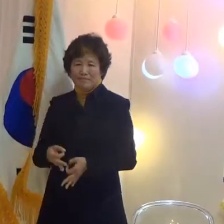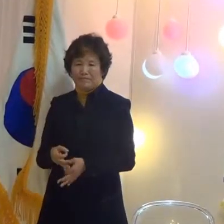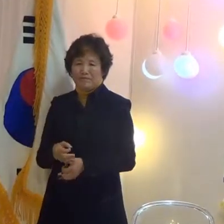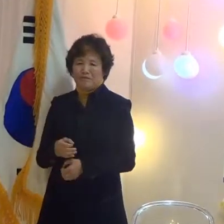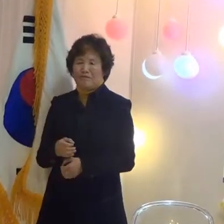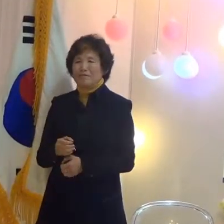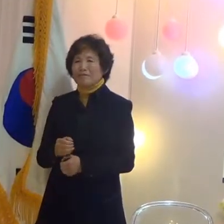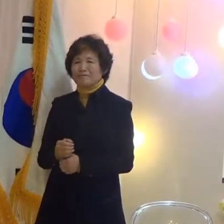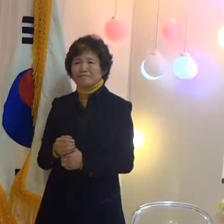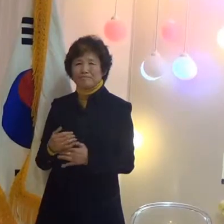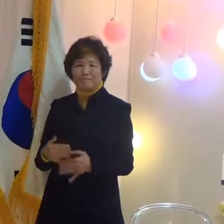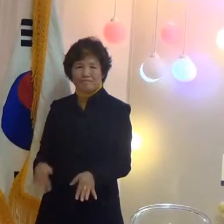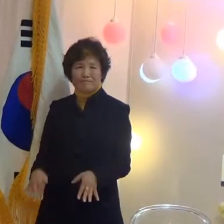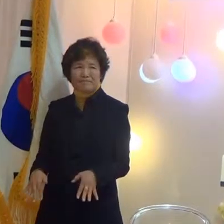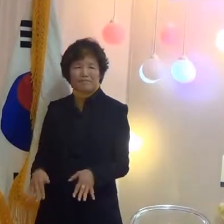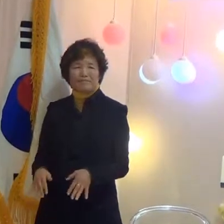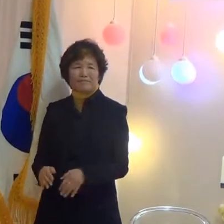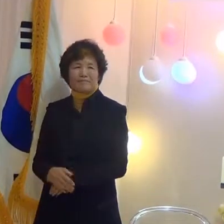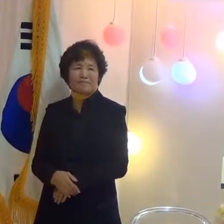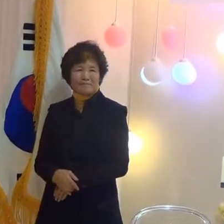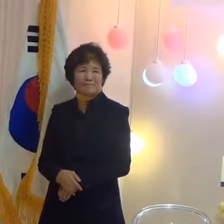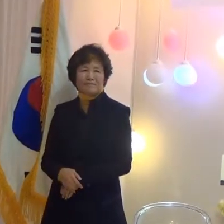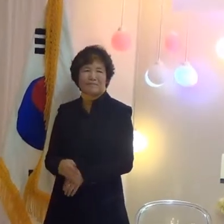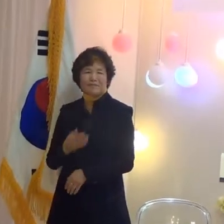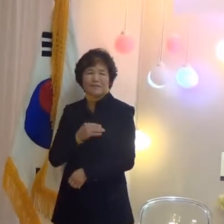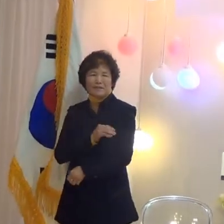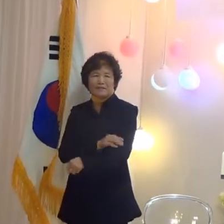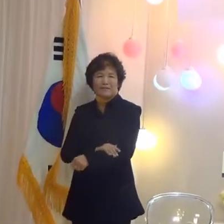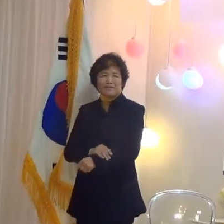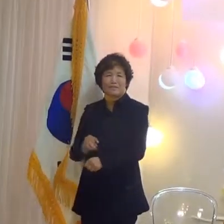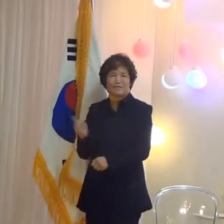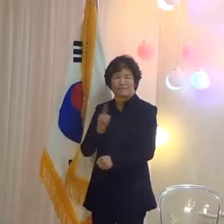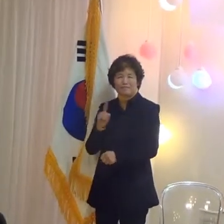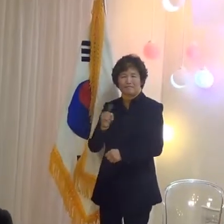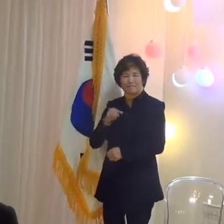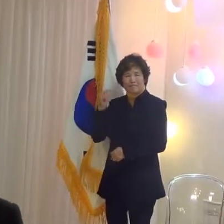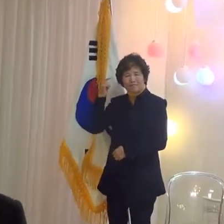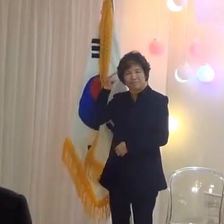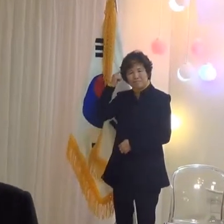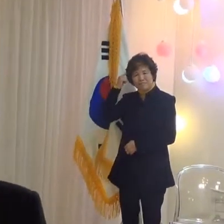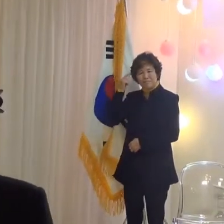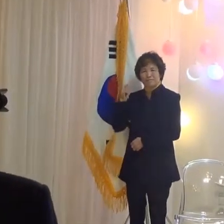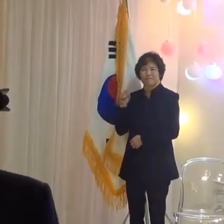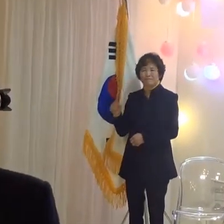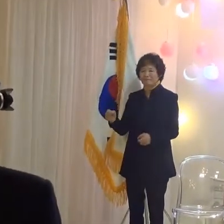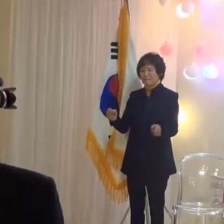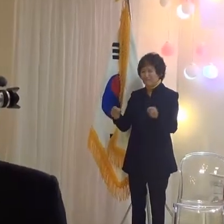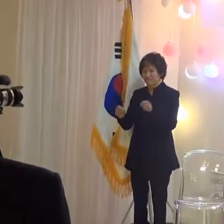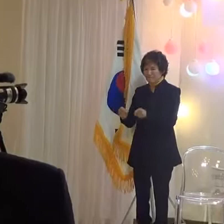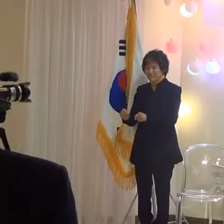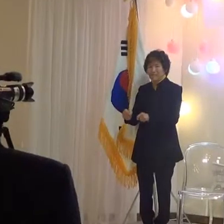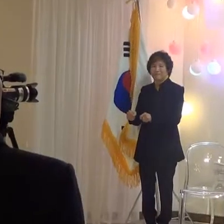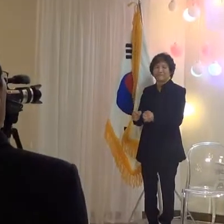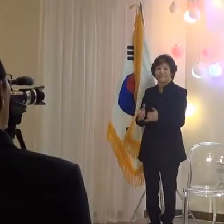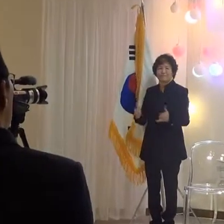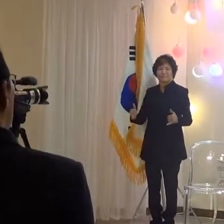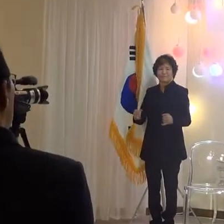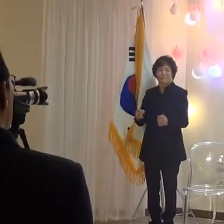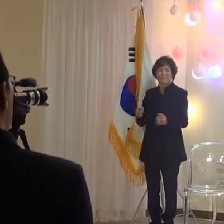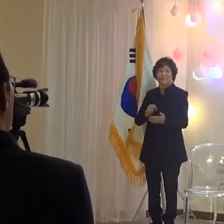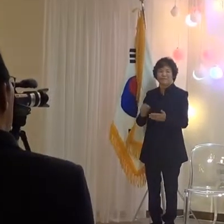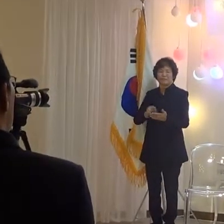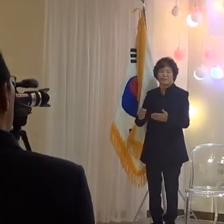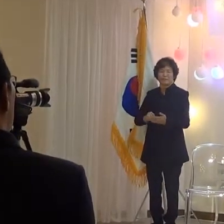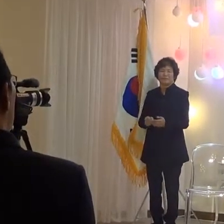초라해 보였습니다. 내가 잘하는 게 뭘까? 그때 옆에 우리 자기들 글을 좀 써달라